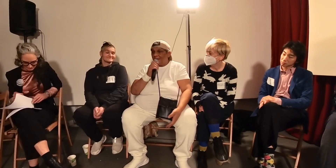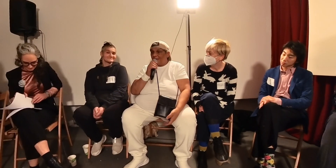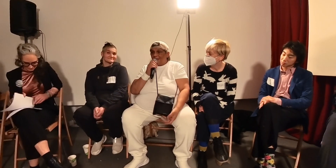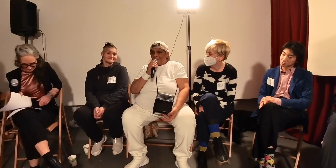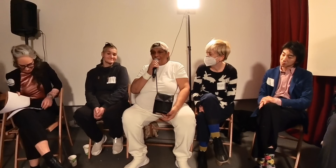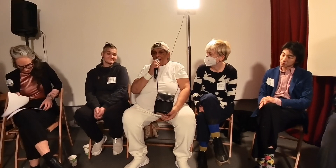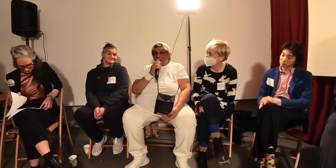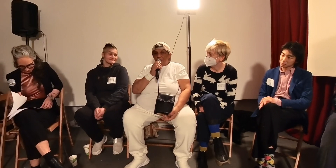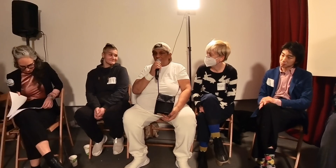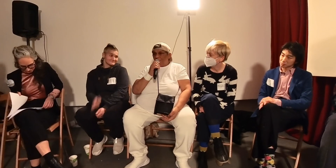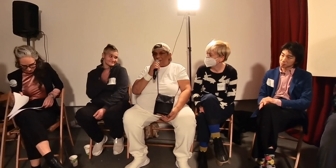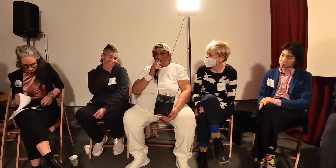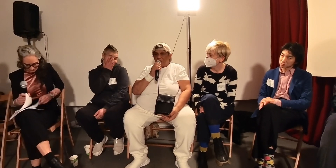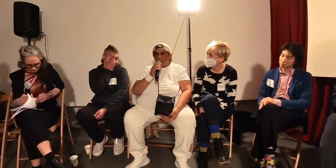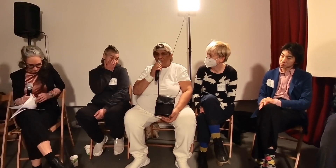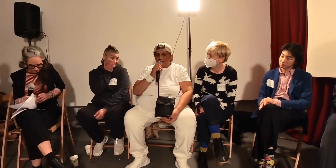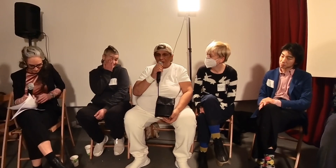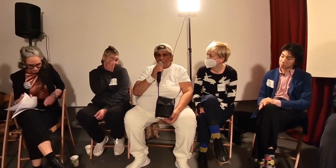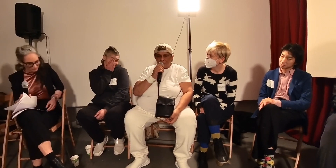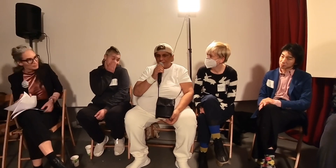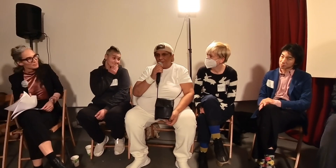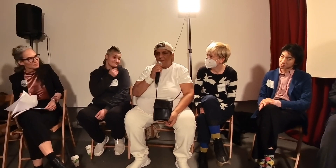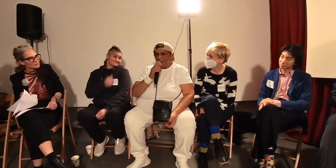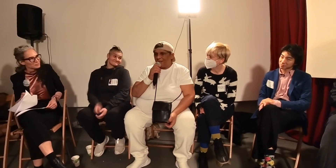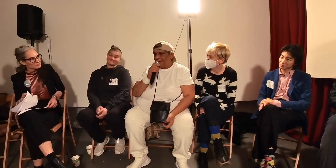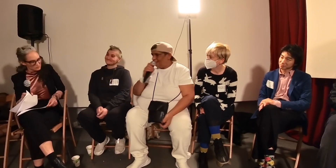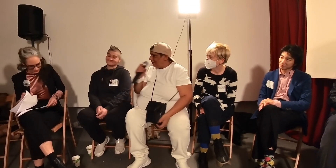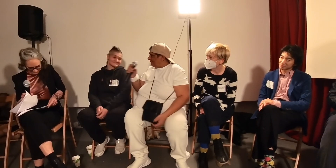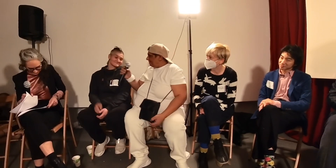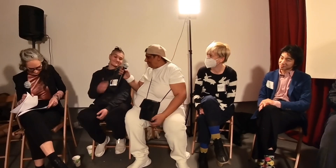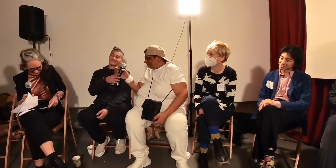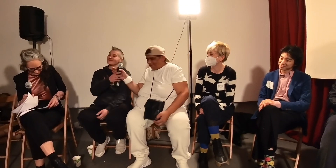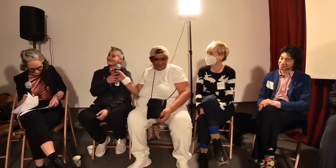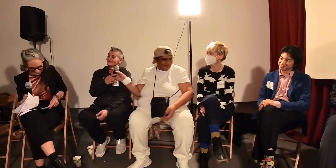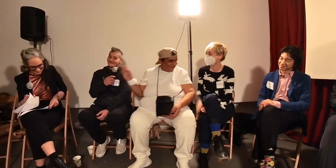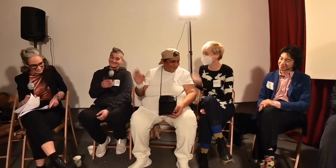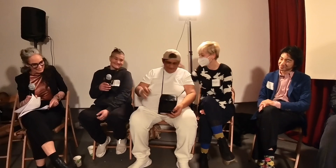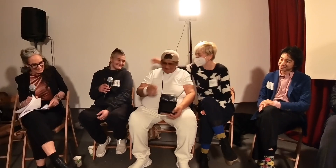takovou. Hele, pardon, já to předám Monice, promiňte.